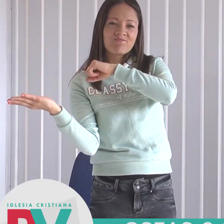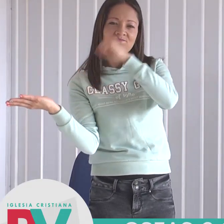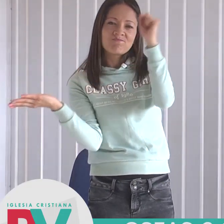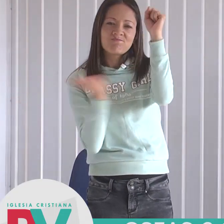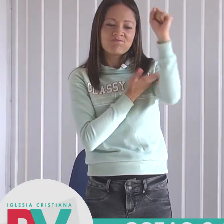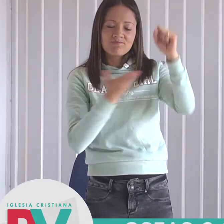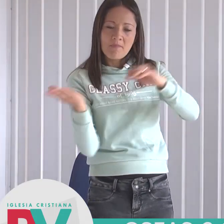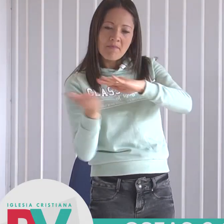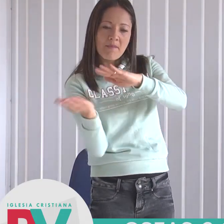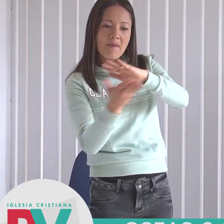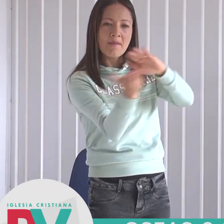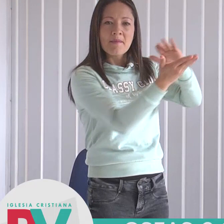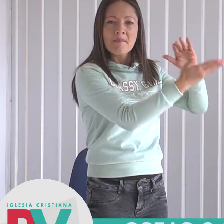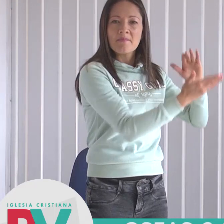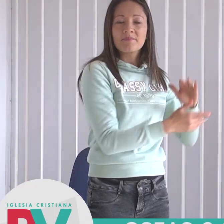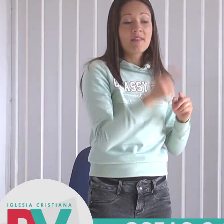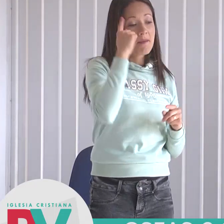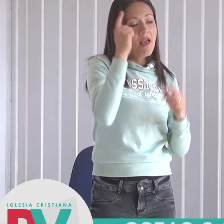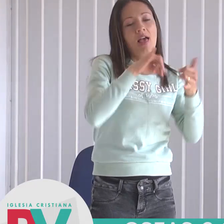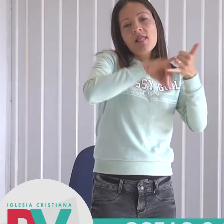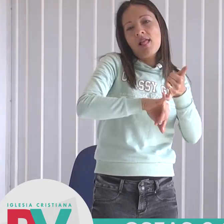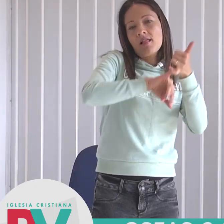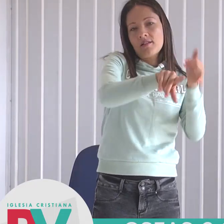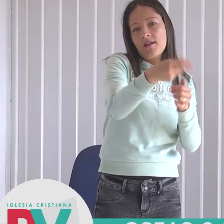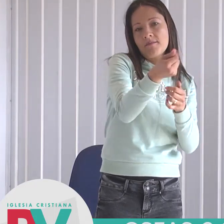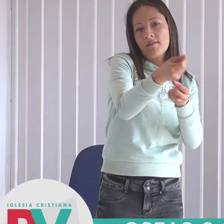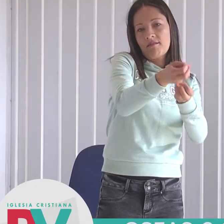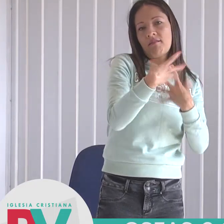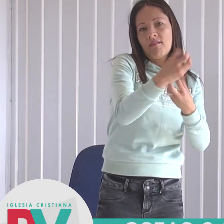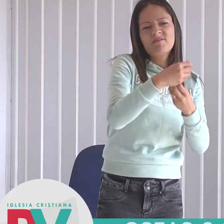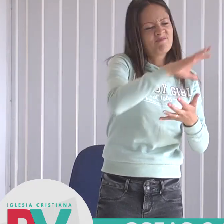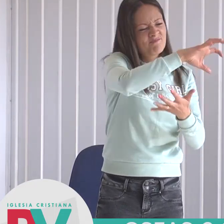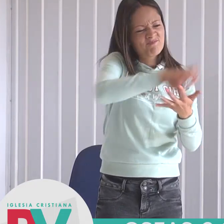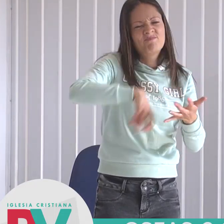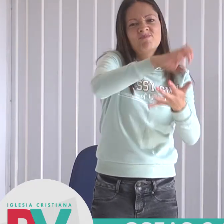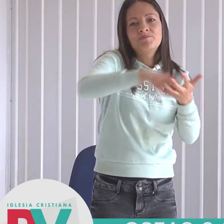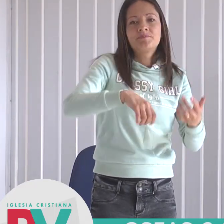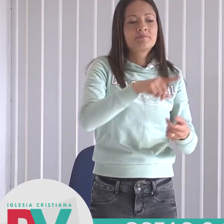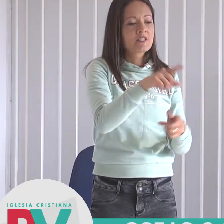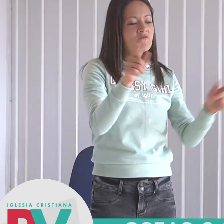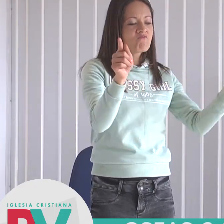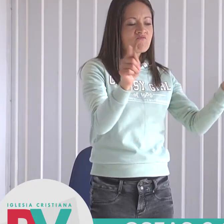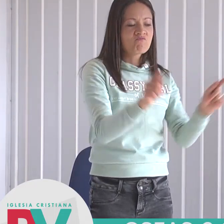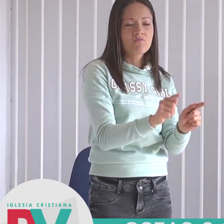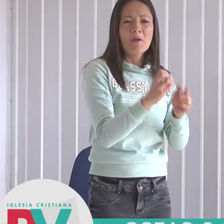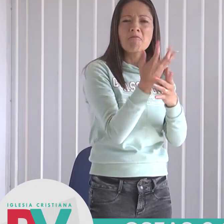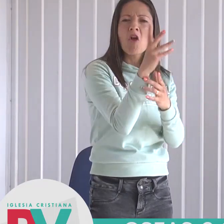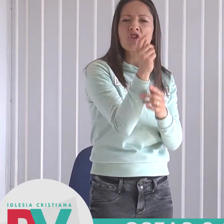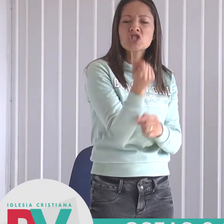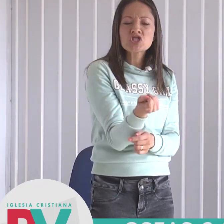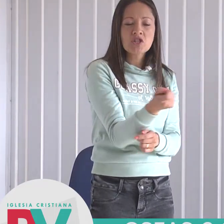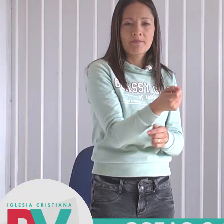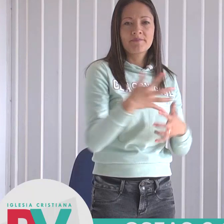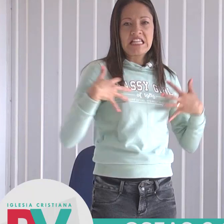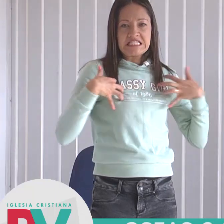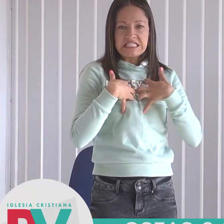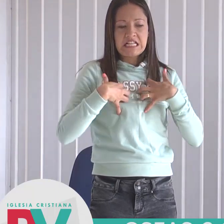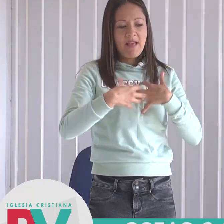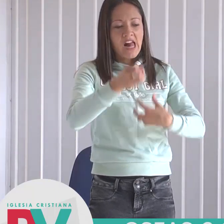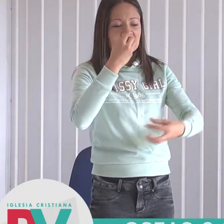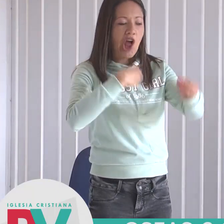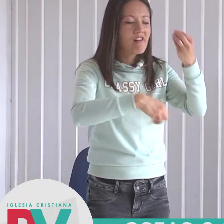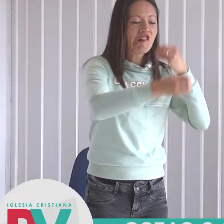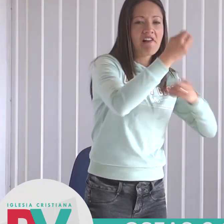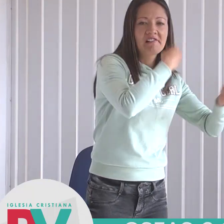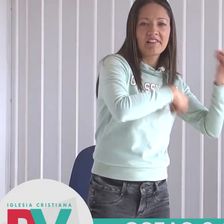son, salario que me han dado mis amantes, y las reduciré a un matorral, y las comerán las bestias del campo, y